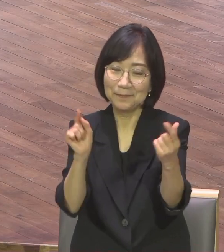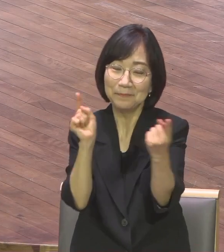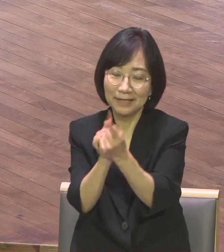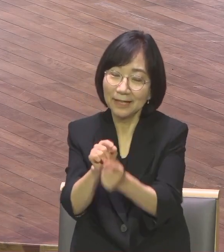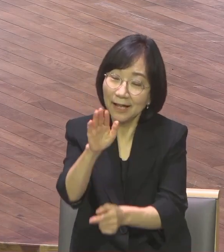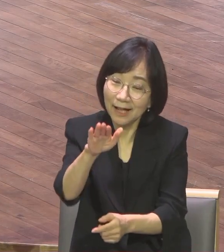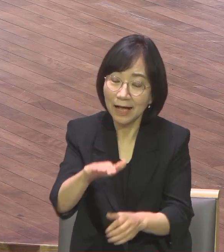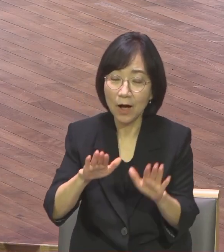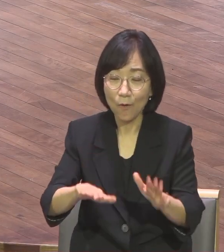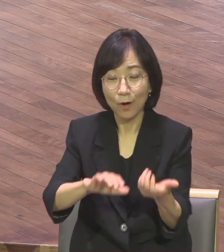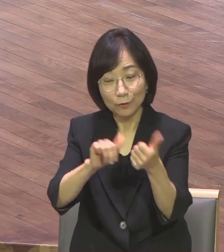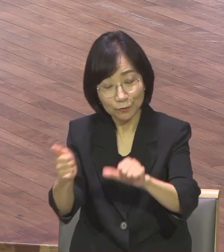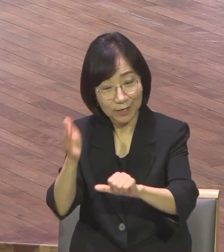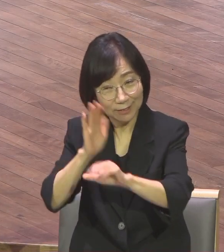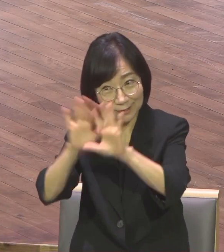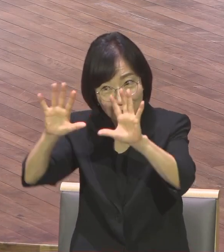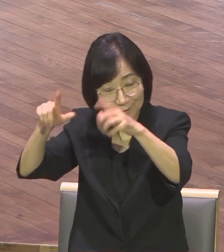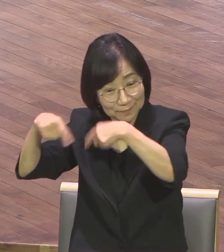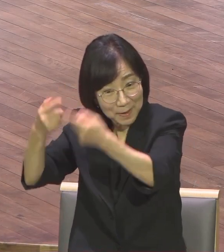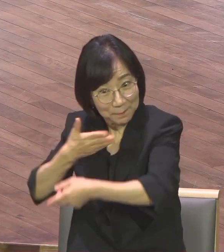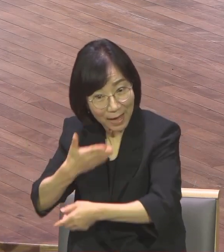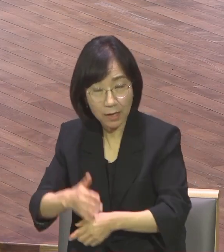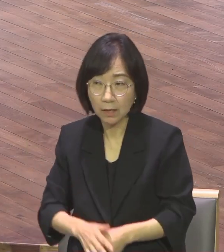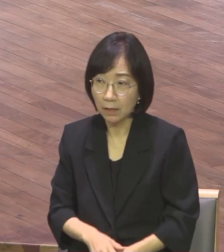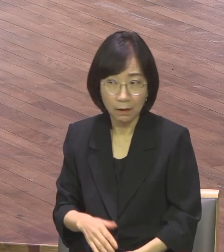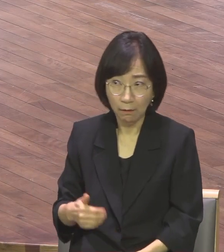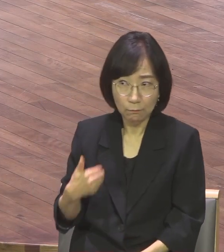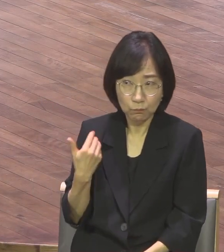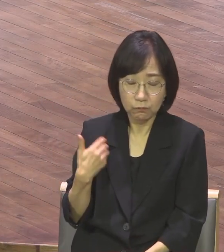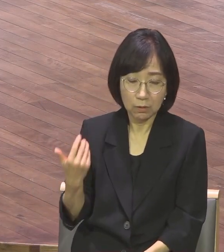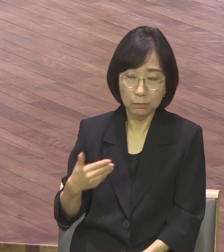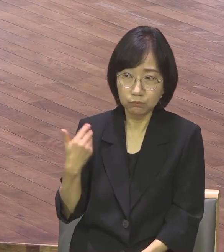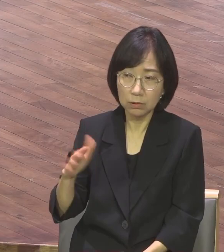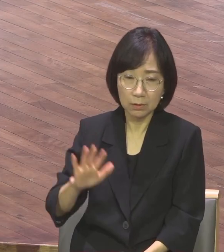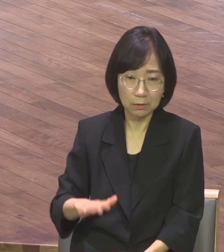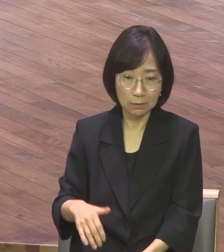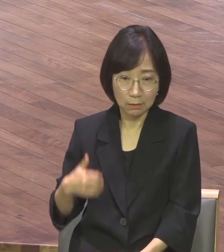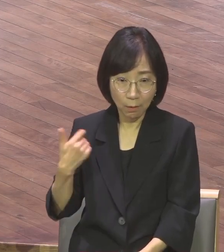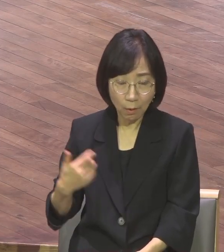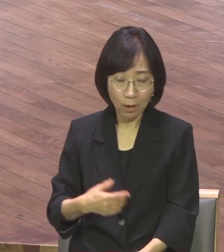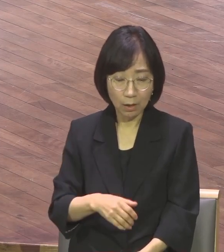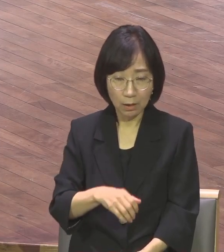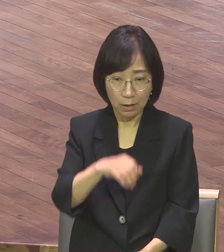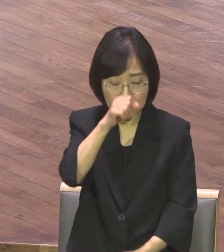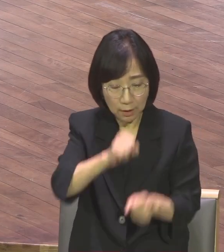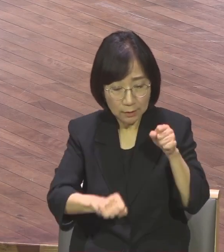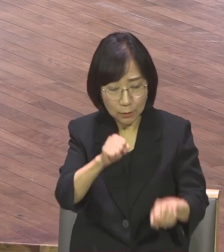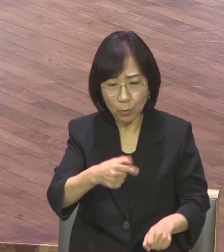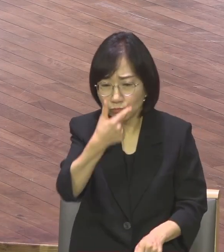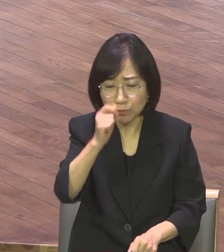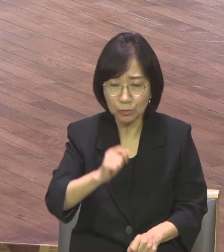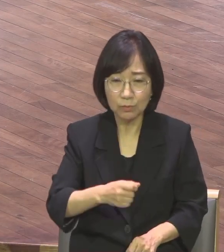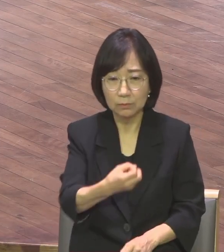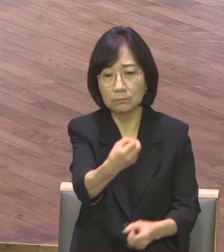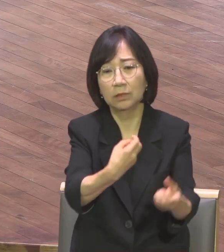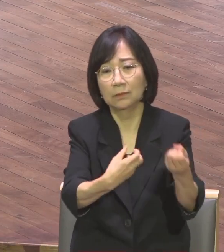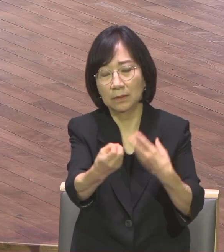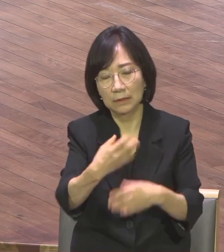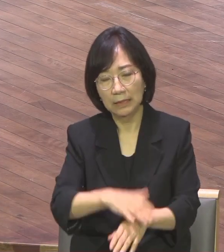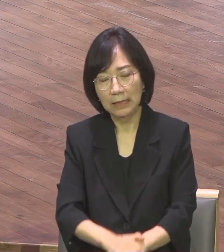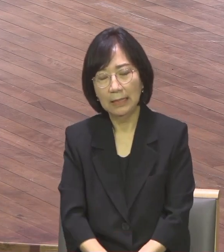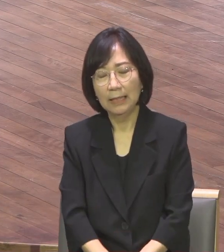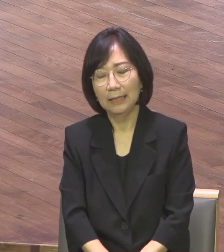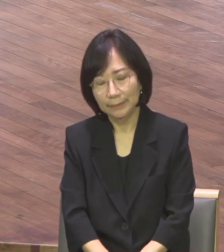압니까? 죽어봐야 알지요. 불교인들은 그런 거 없는 줄 알고 있어요. 뭐 극락, 뭐 천국 이런 거 그런